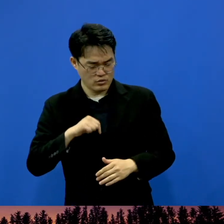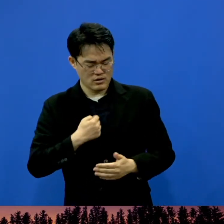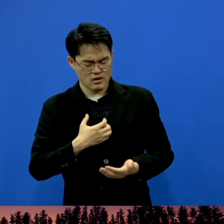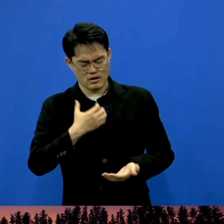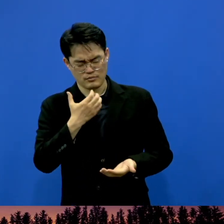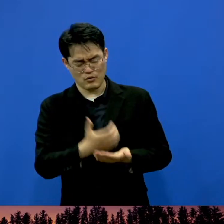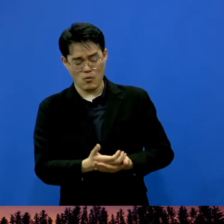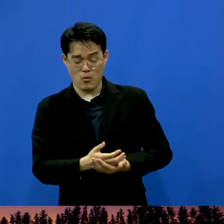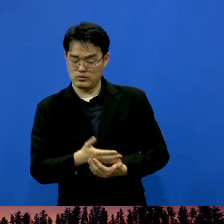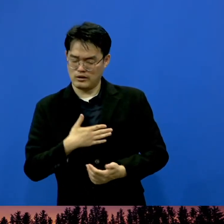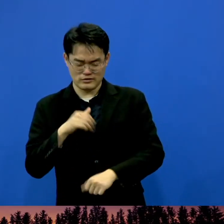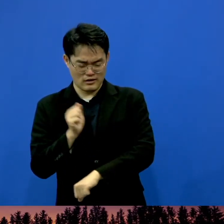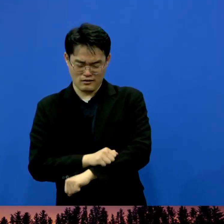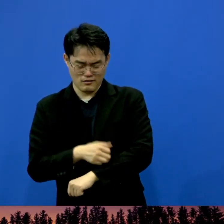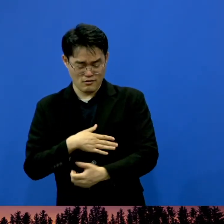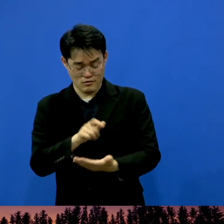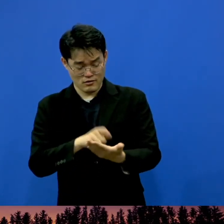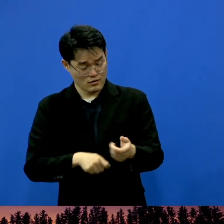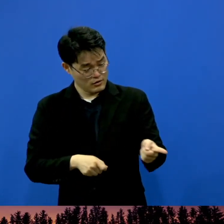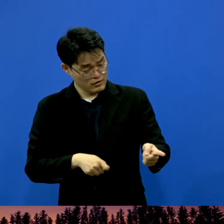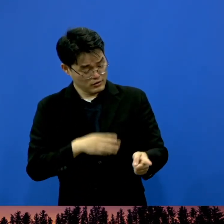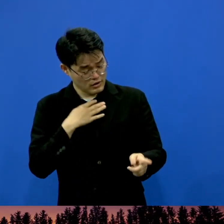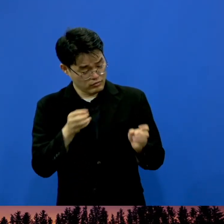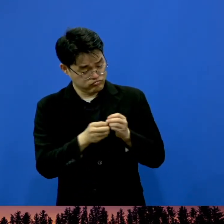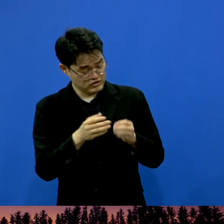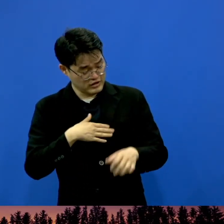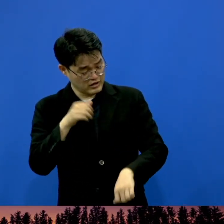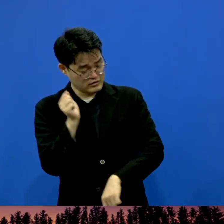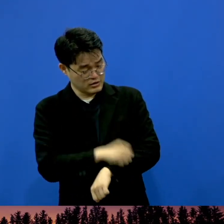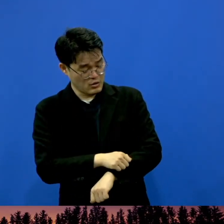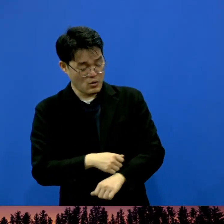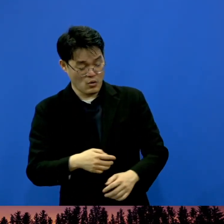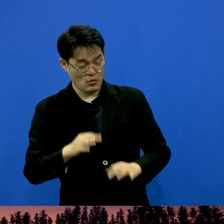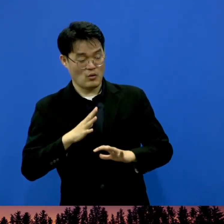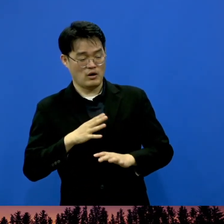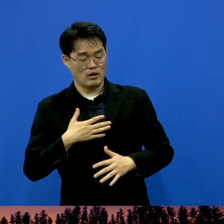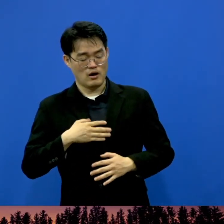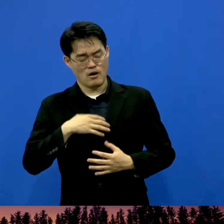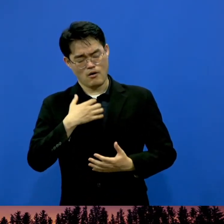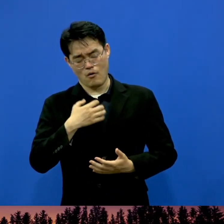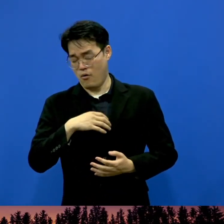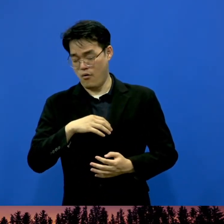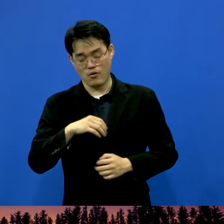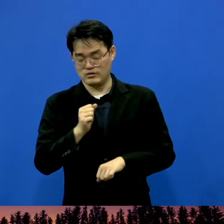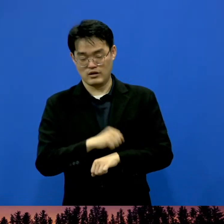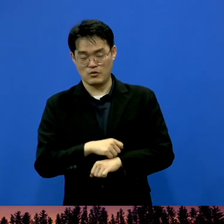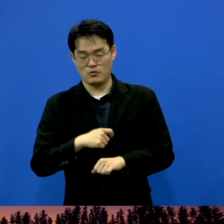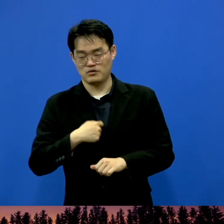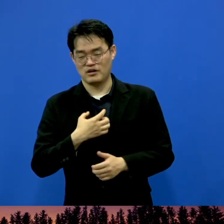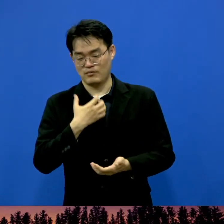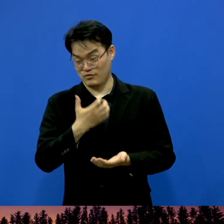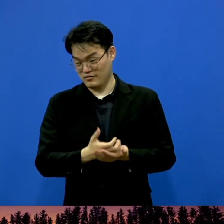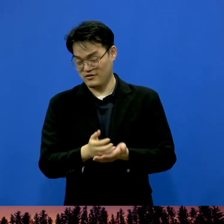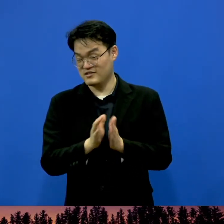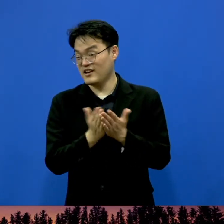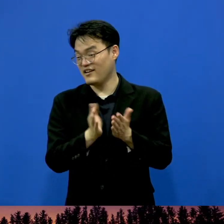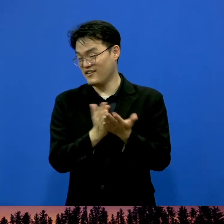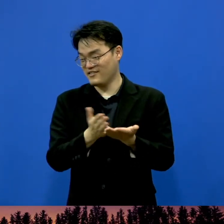막 이래요. 어떻게 이런 문장이 나왔지? 놀라워라 뭐 이러면서. 그리고 책이 몇 권